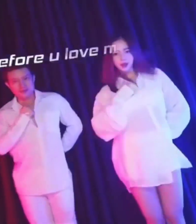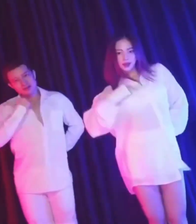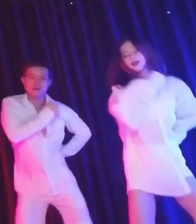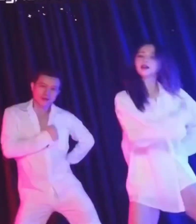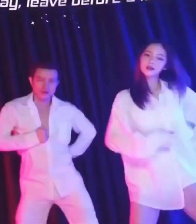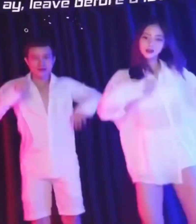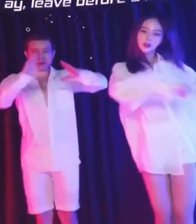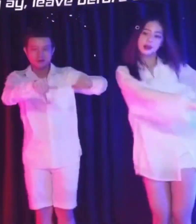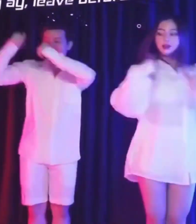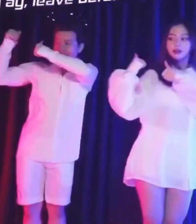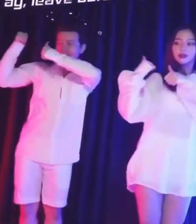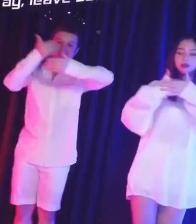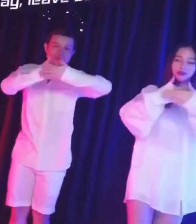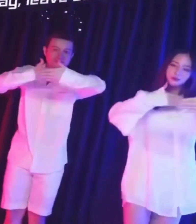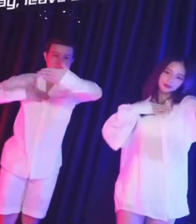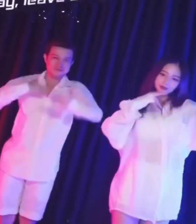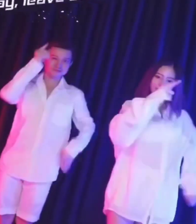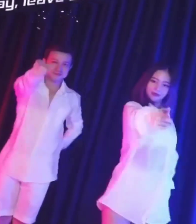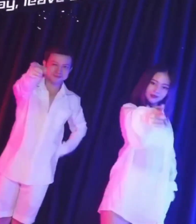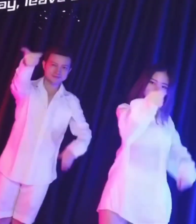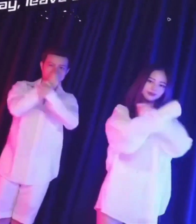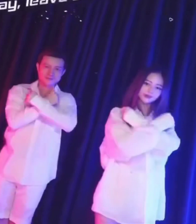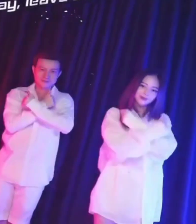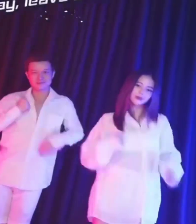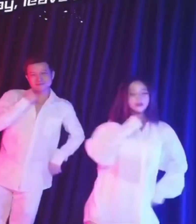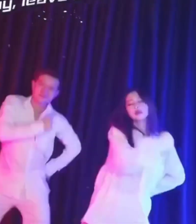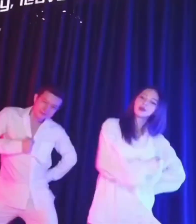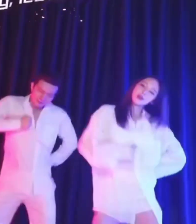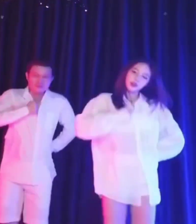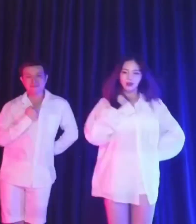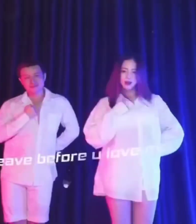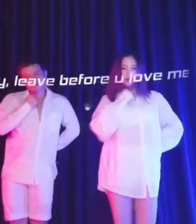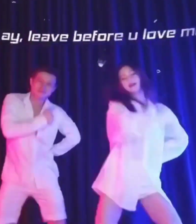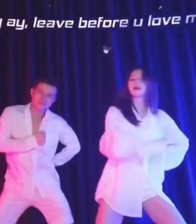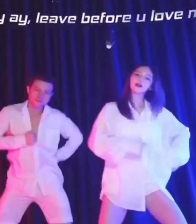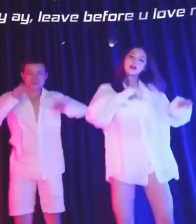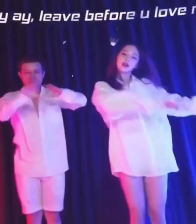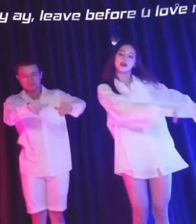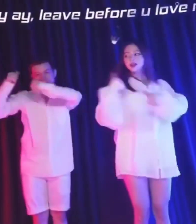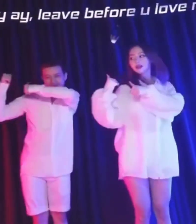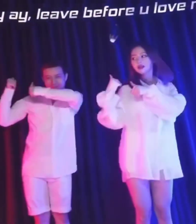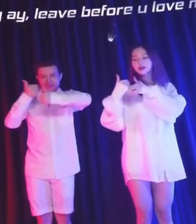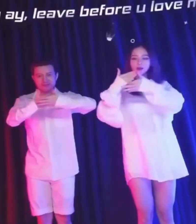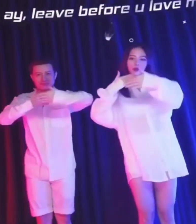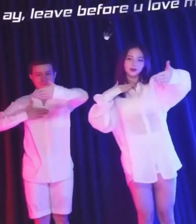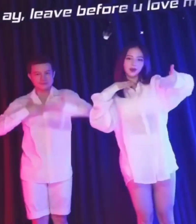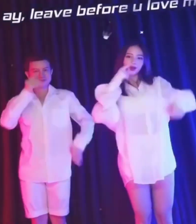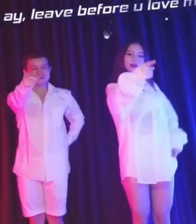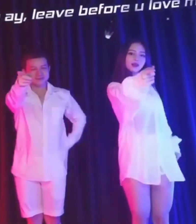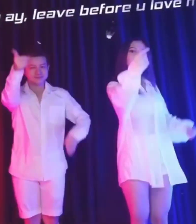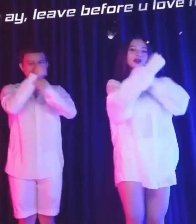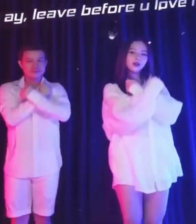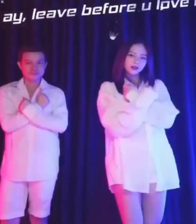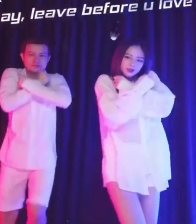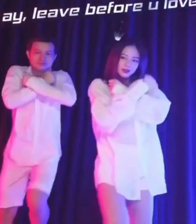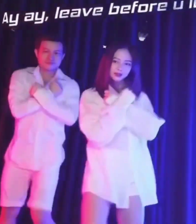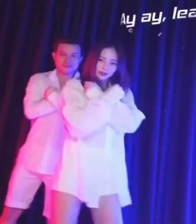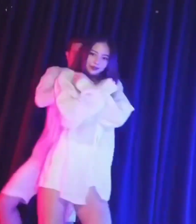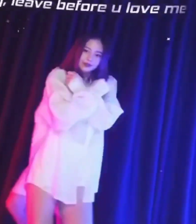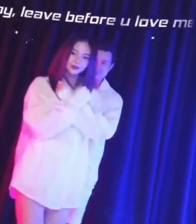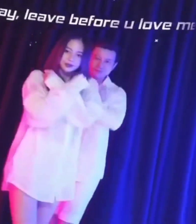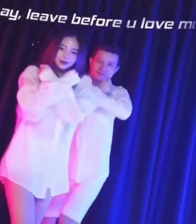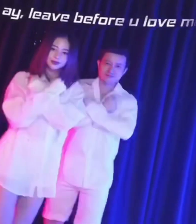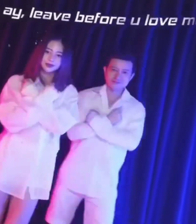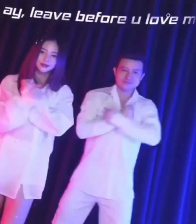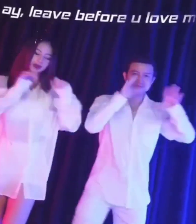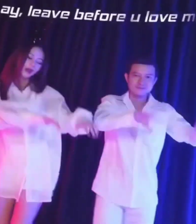cụ thể nội dung của bài hát mà không cần phải đúng nhịp nhạc. Còn team WL tụi mình đang tham gia thử thách nhảy 30 giây của chương